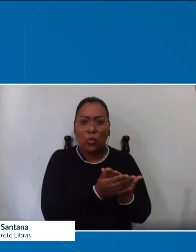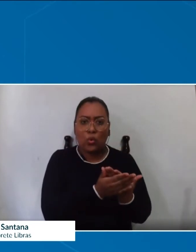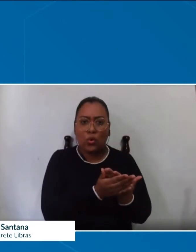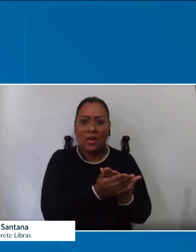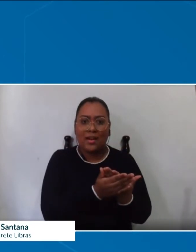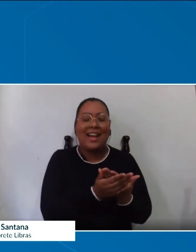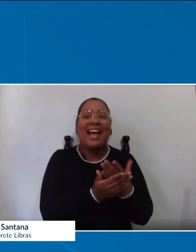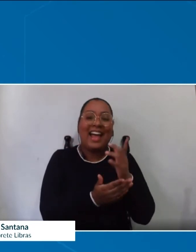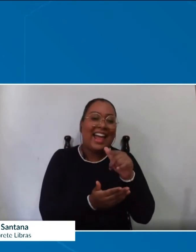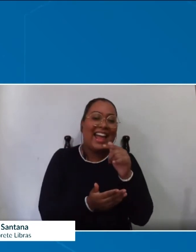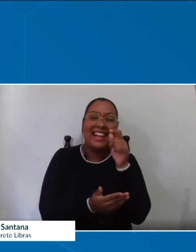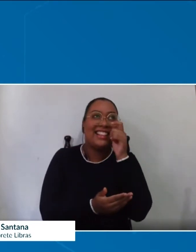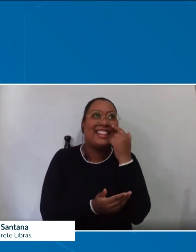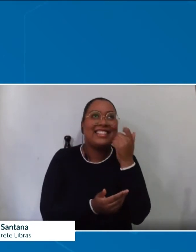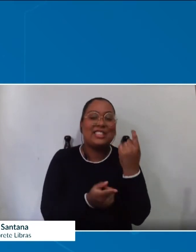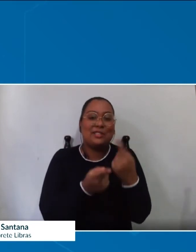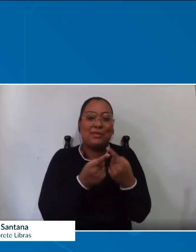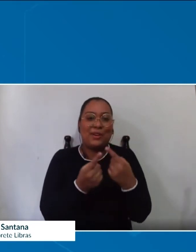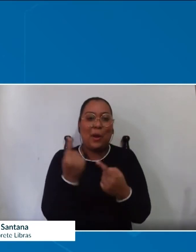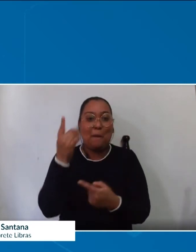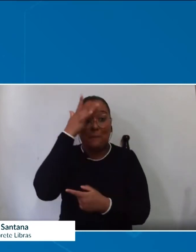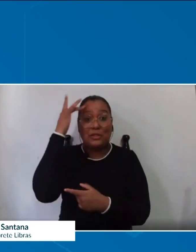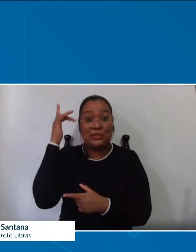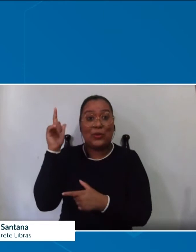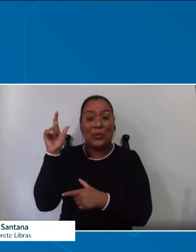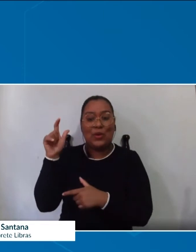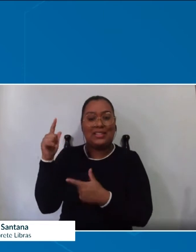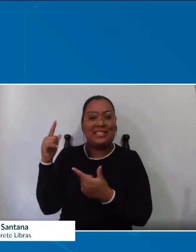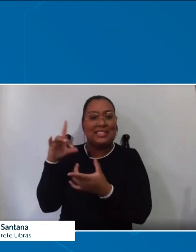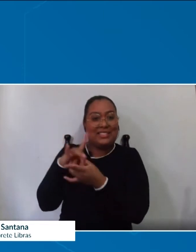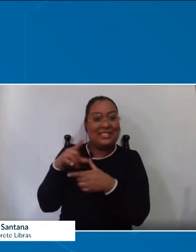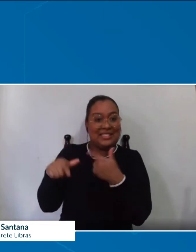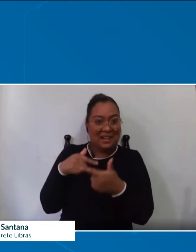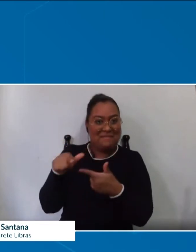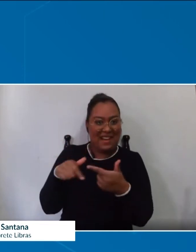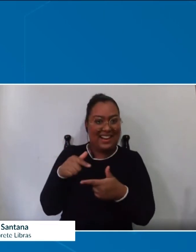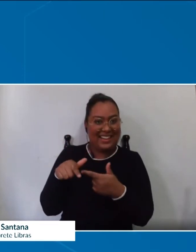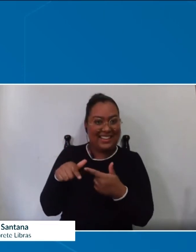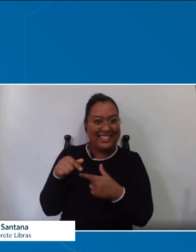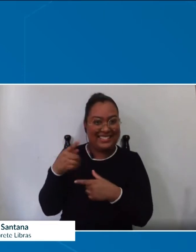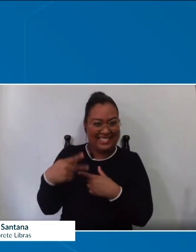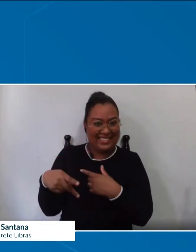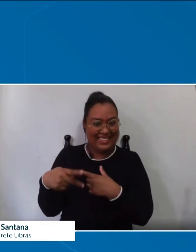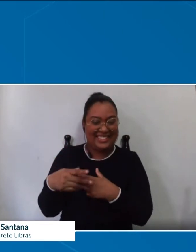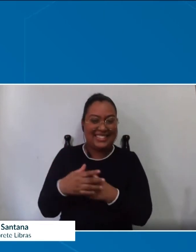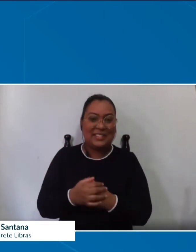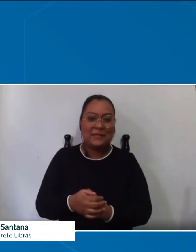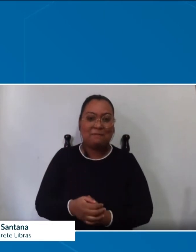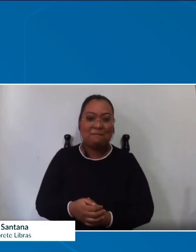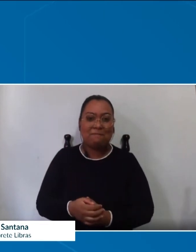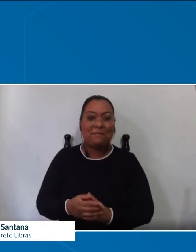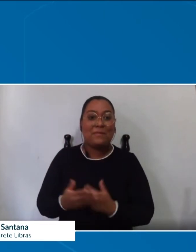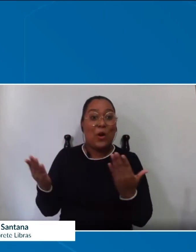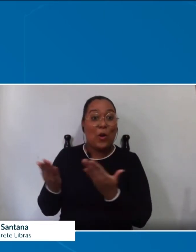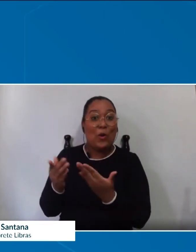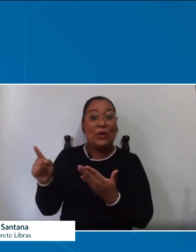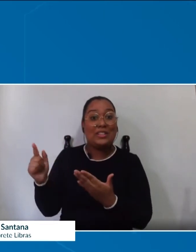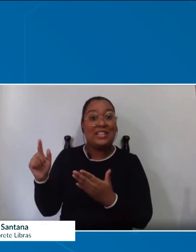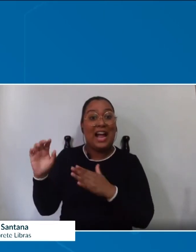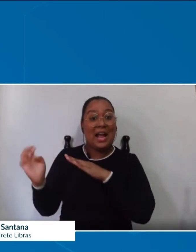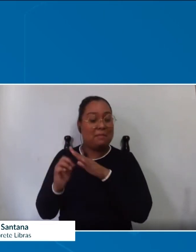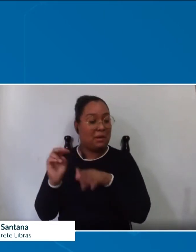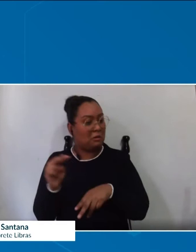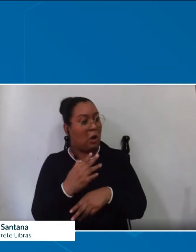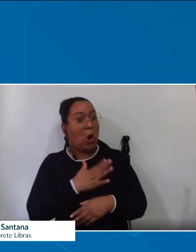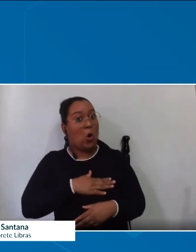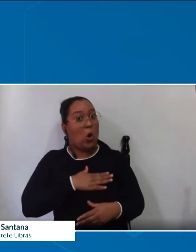foi até muito interessante, que uma das pessoas que trabalhou nesse projeto, na iniciação científica, hoje ela é contratada da empresa, ela